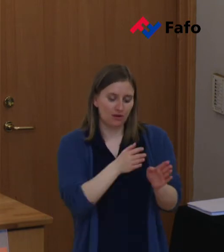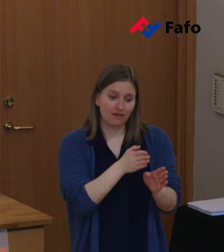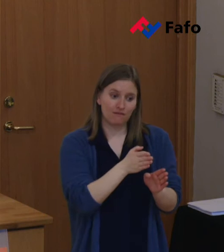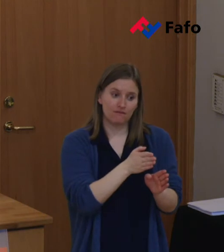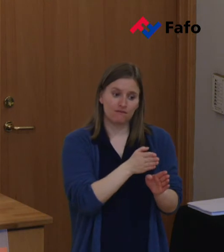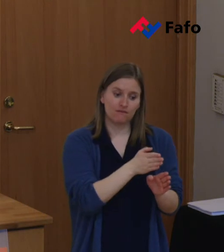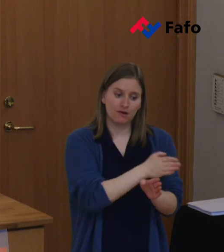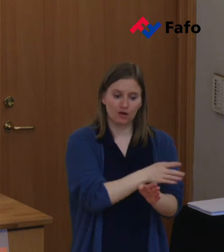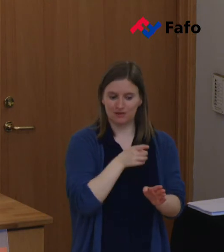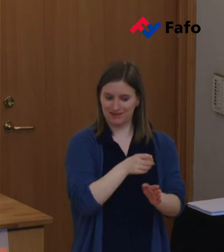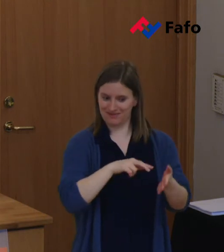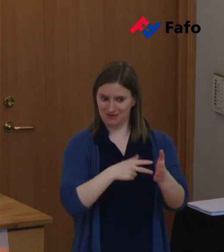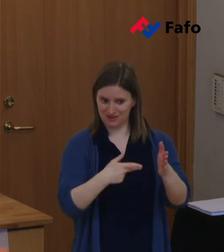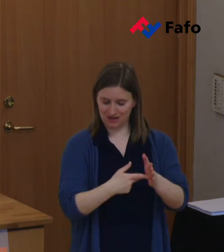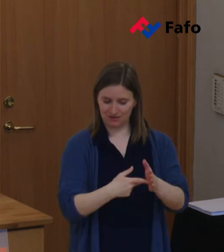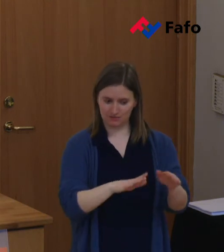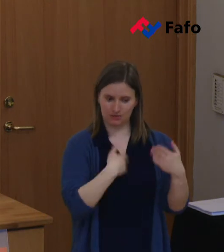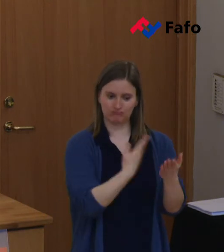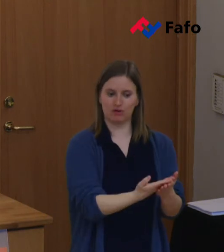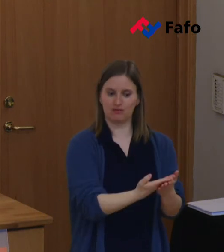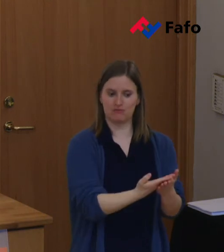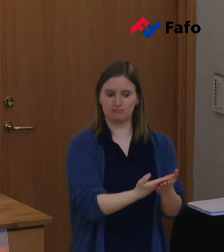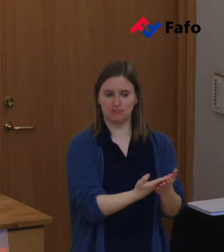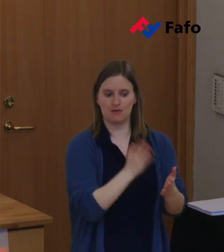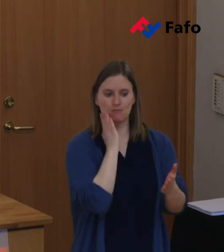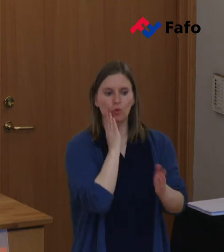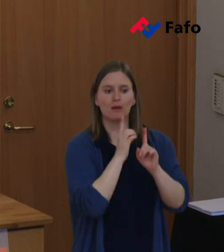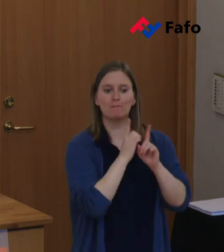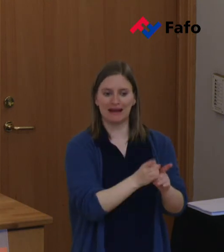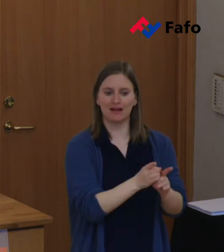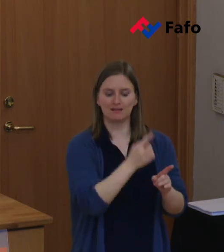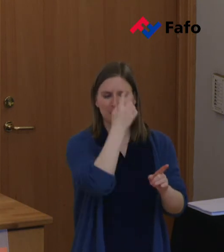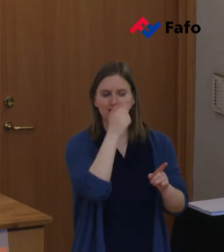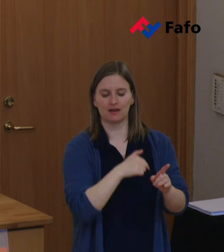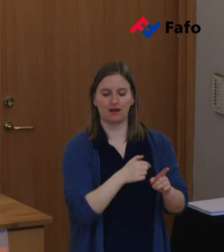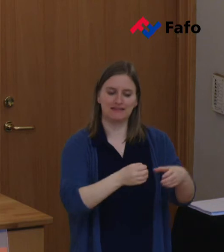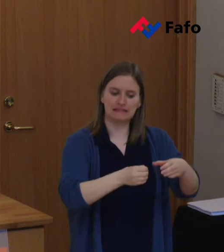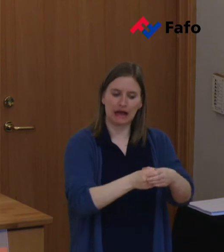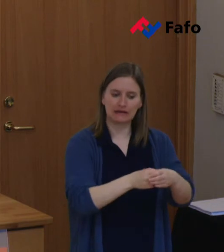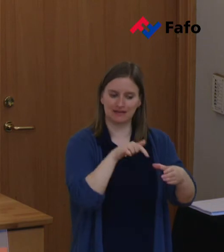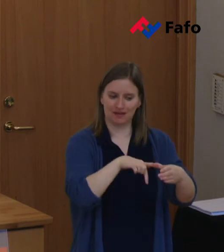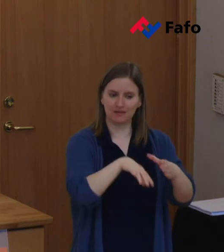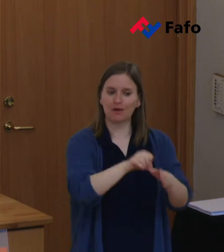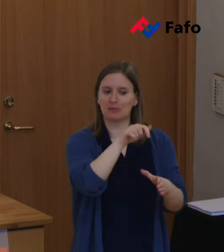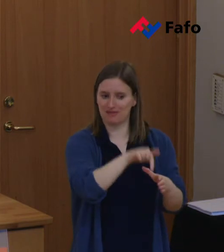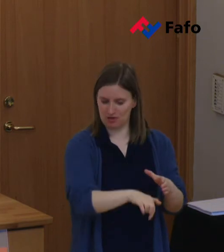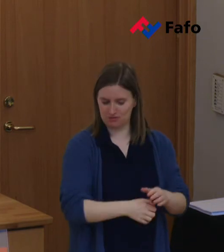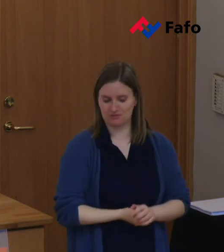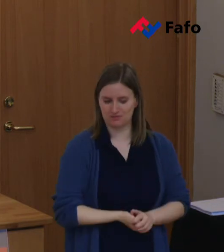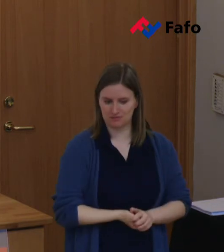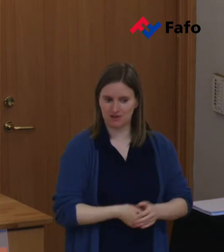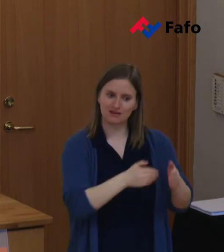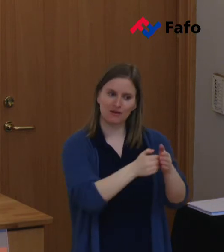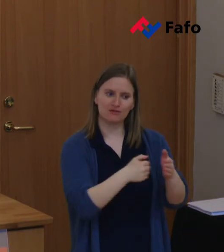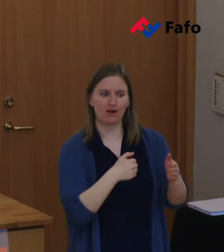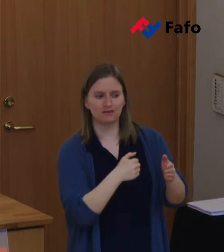av den strategien som ble lagt fram en boligmelding, som jeg tenker er selve kjernen ved det vi snakker om i dag. Altså fra at